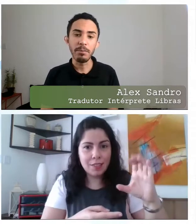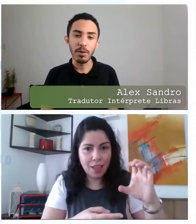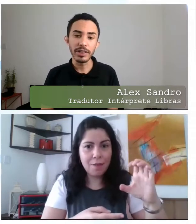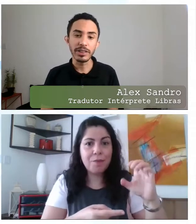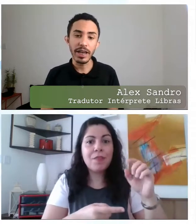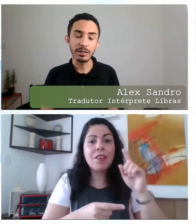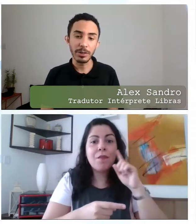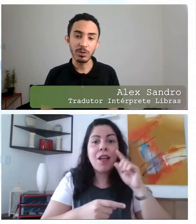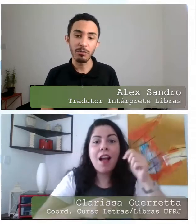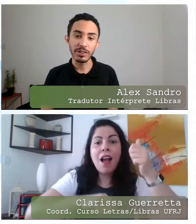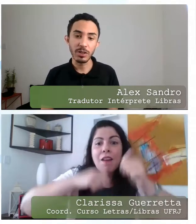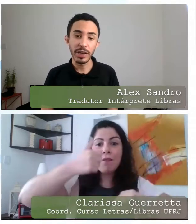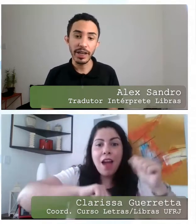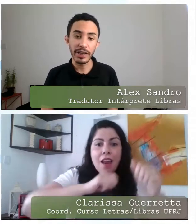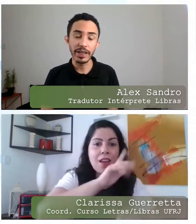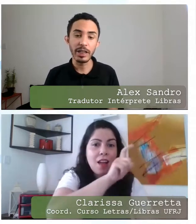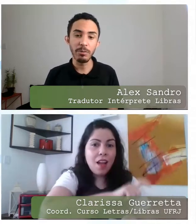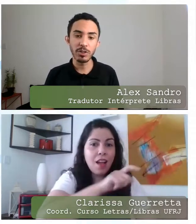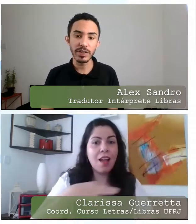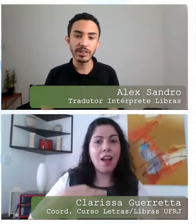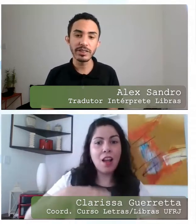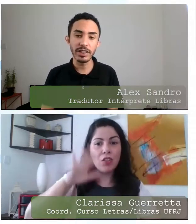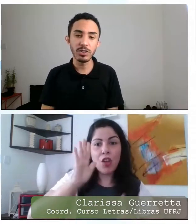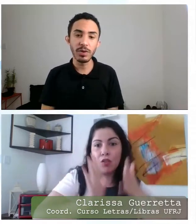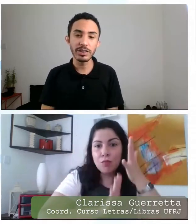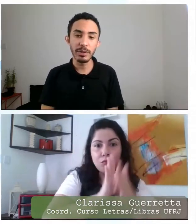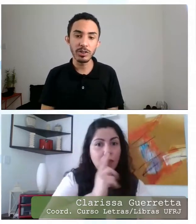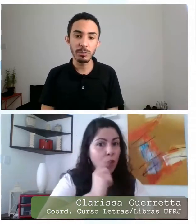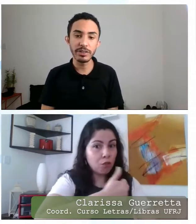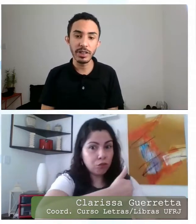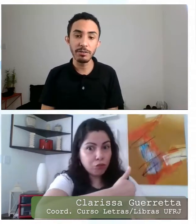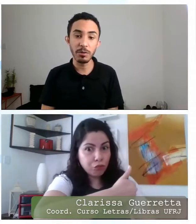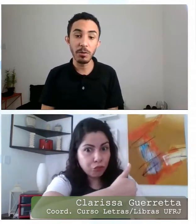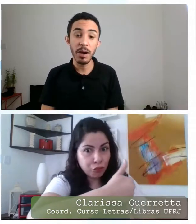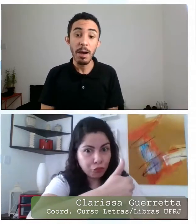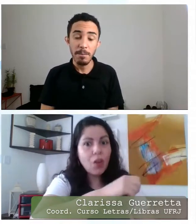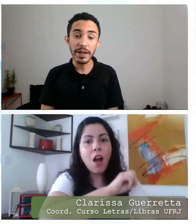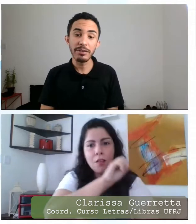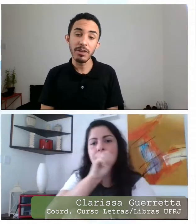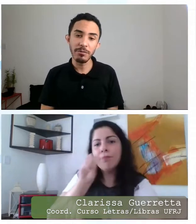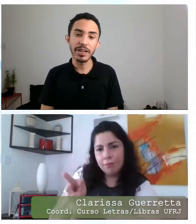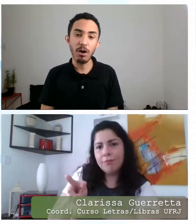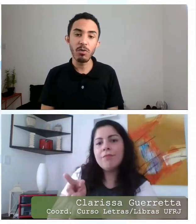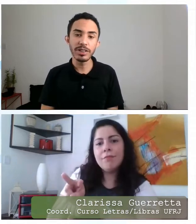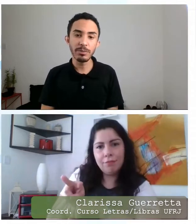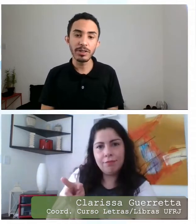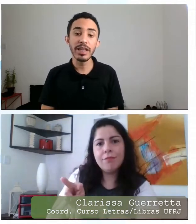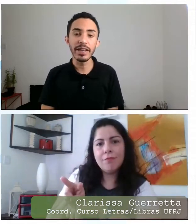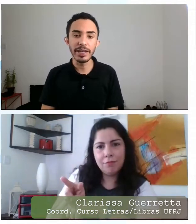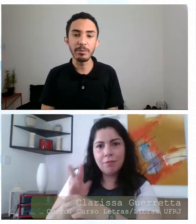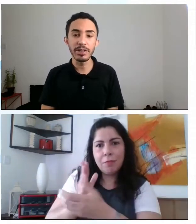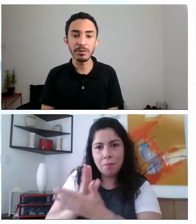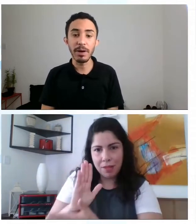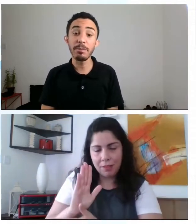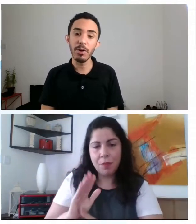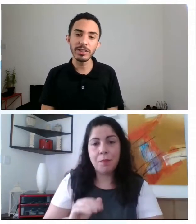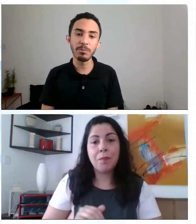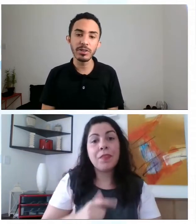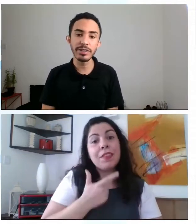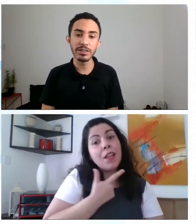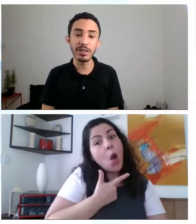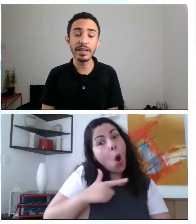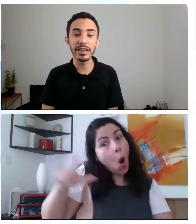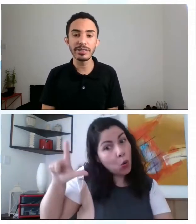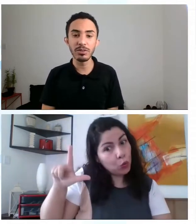Então, depois, essa pessoa fazia o Enem e depois fazia esse teste de conhecimento específico para verificar o conhecimento dela em Libras, para, após